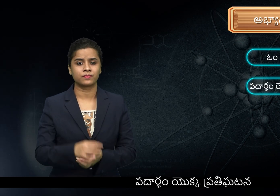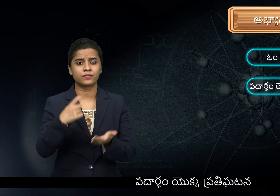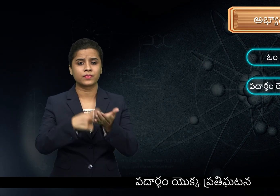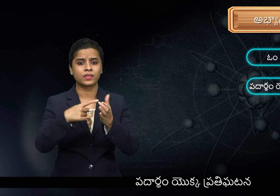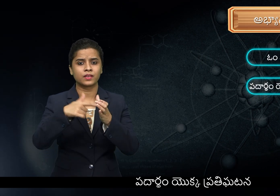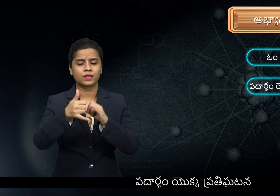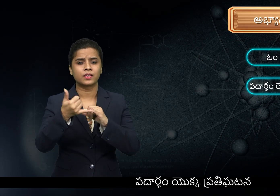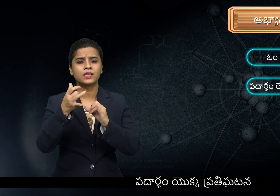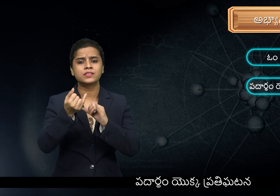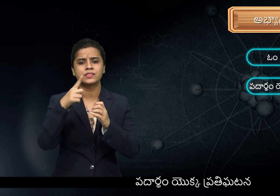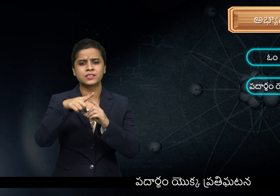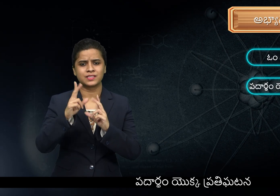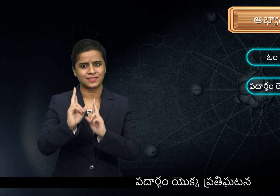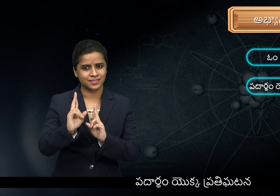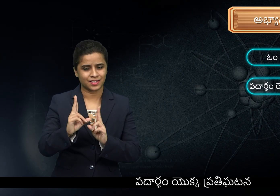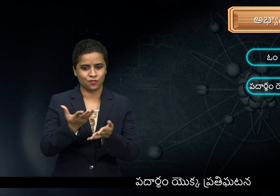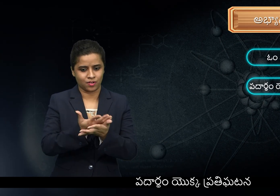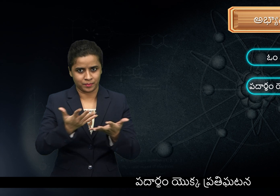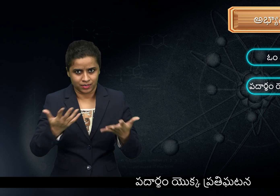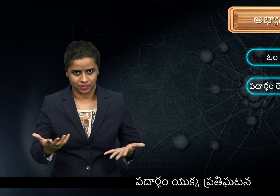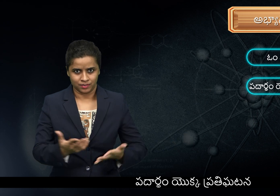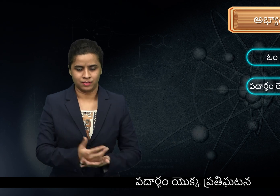పదార్థం యొక్క ప్రతిఘటన,